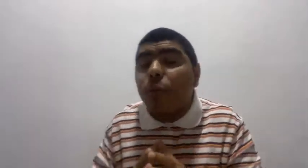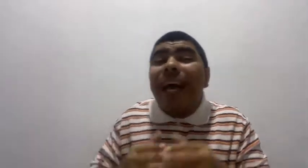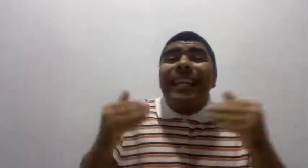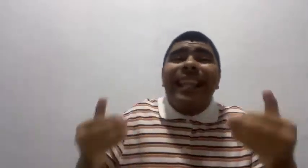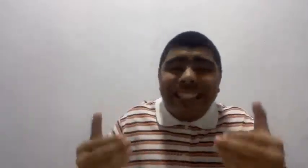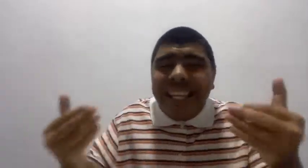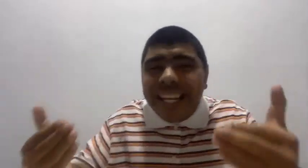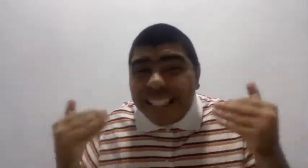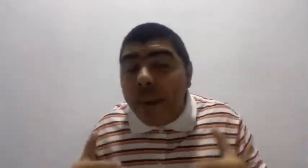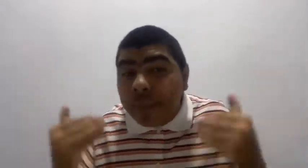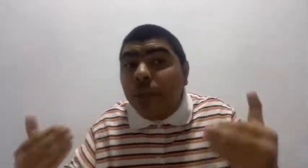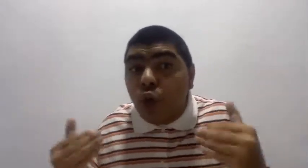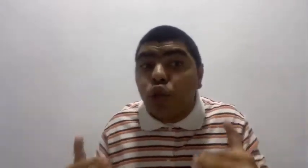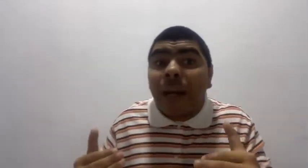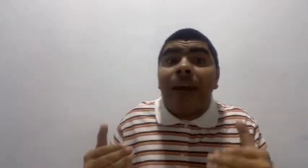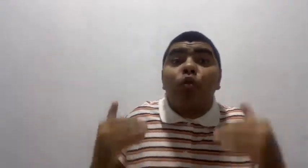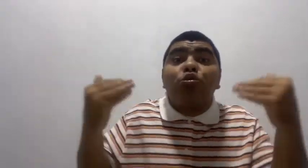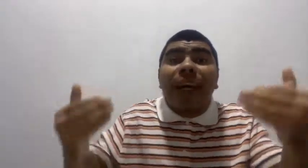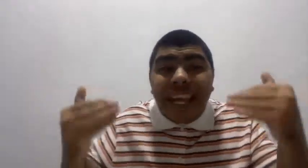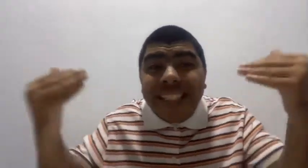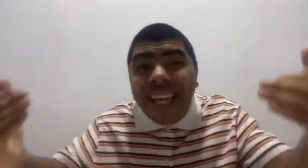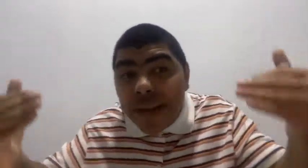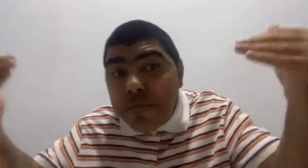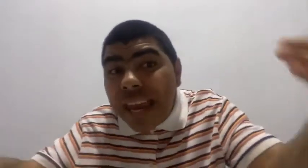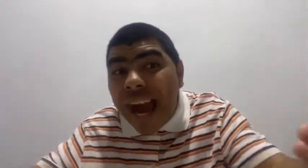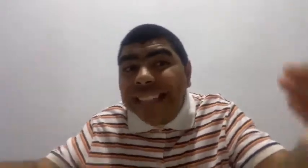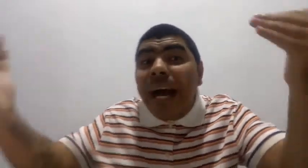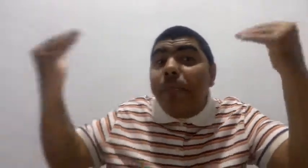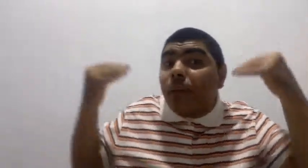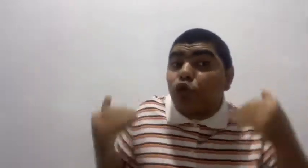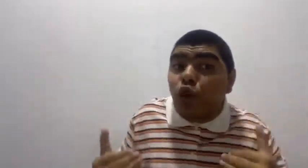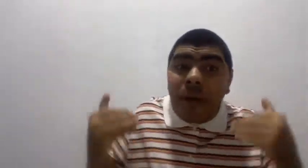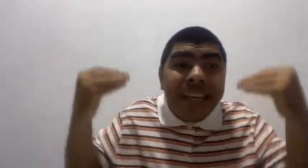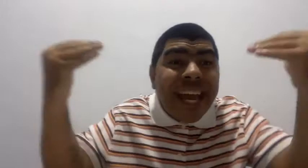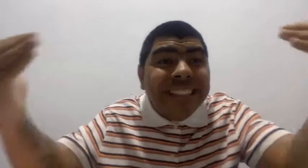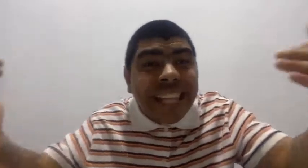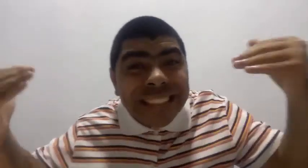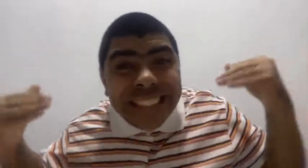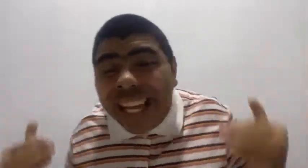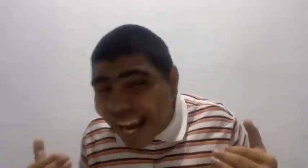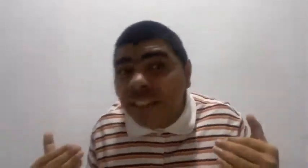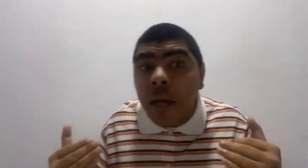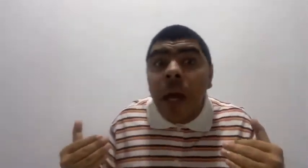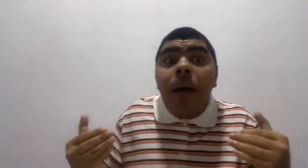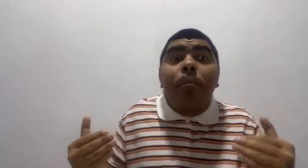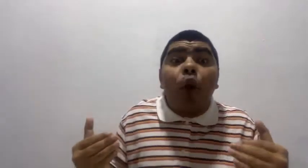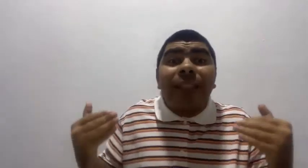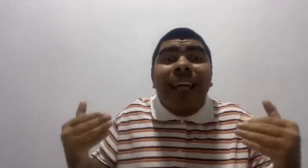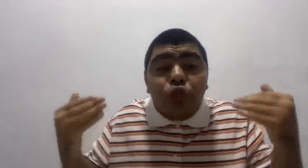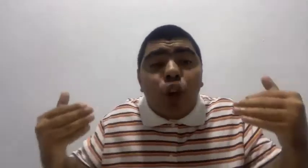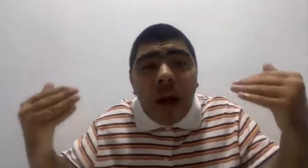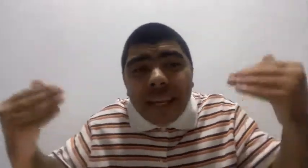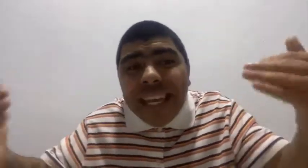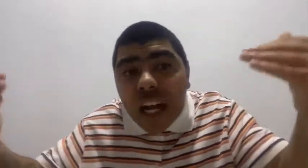le dice en el capítulo 3: ustedes quieren vianda, pero todavía están de leche, porque todavía